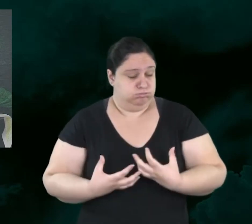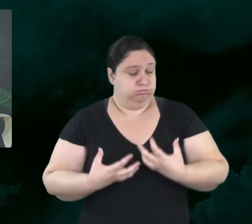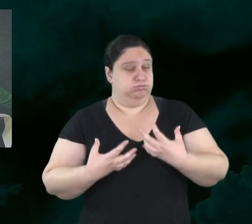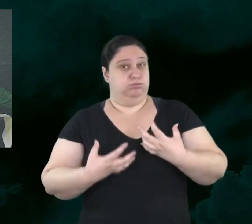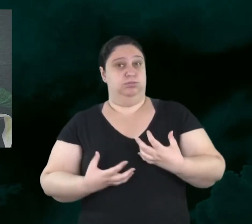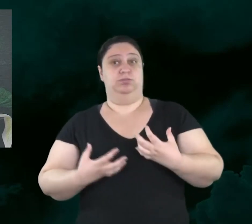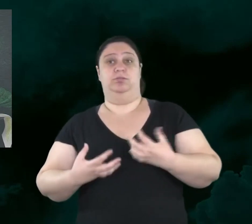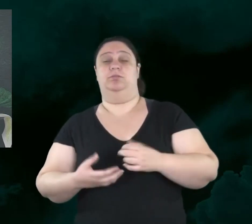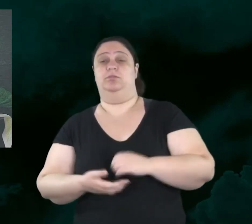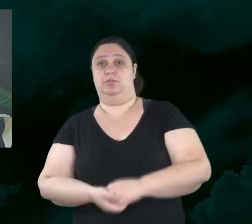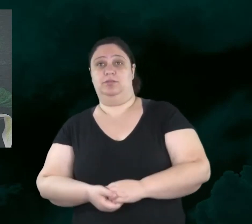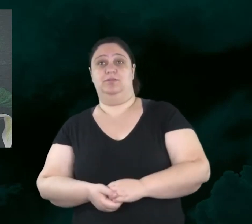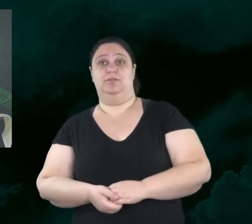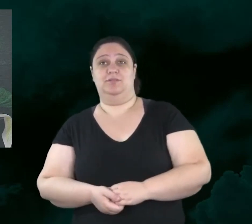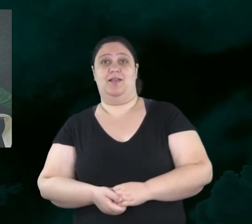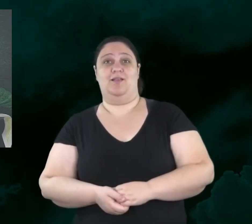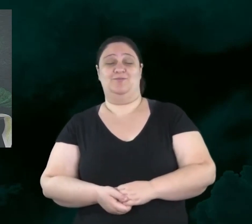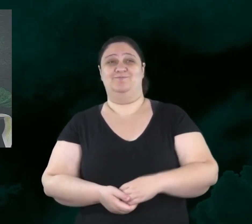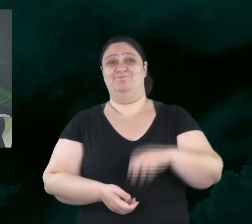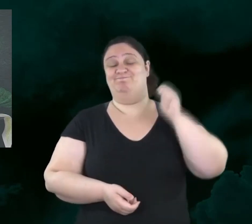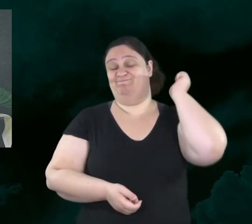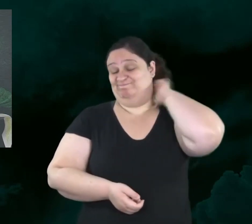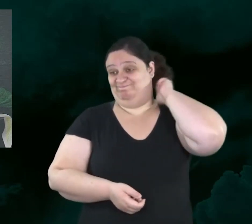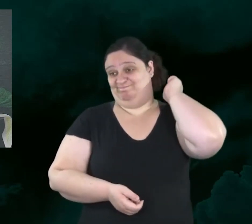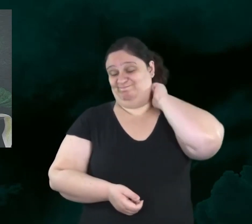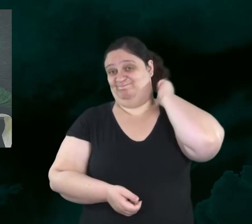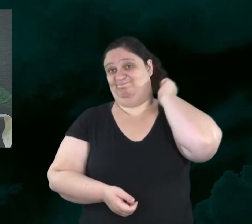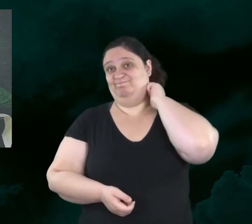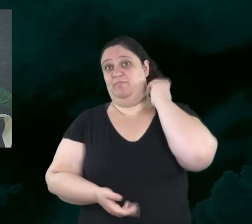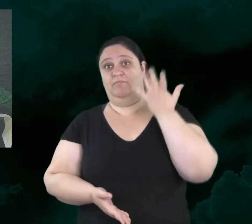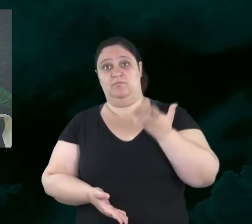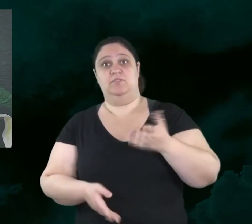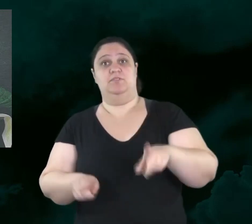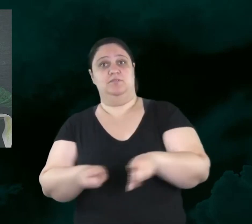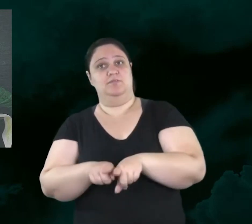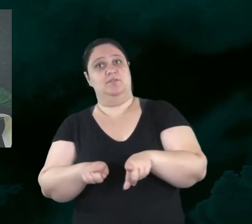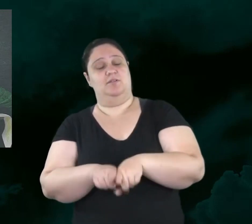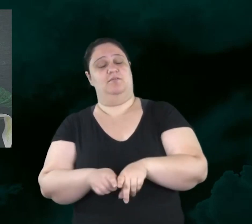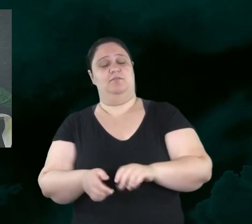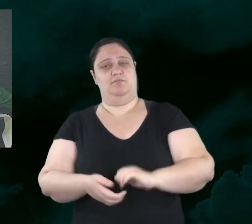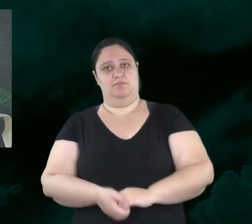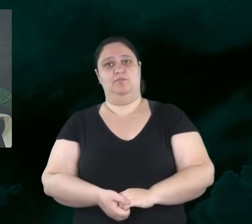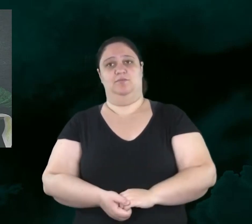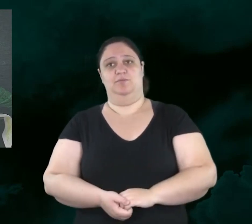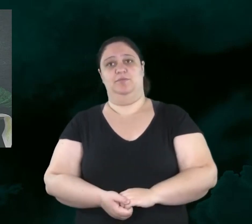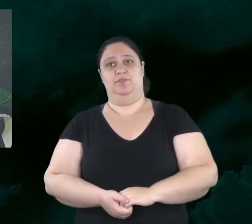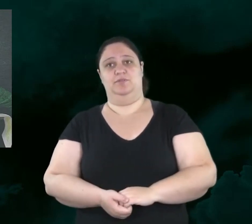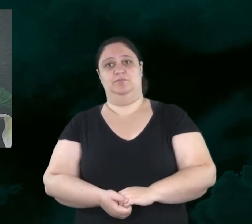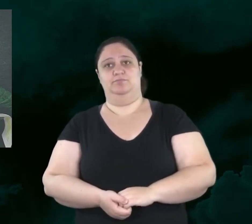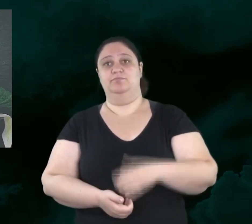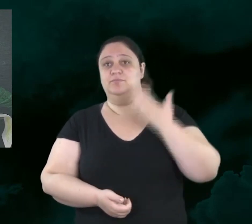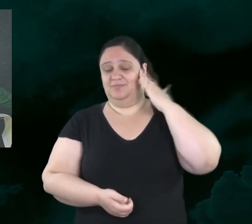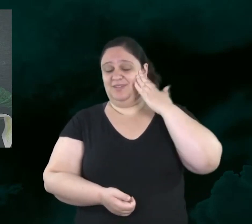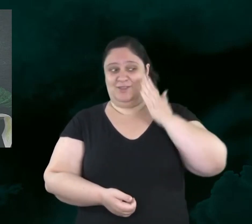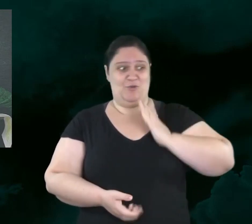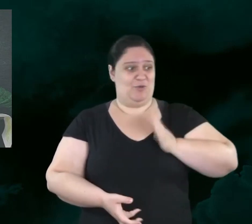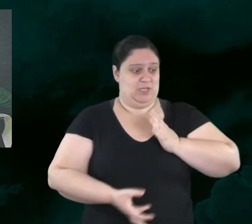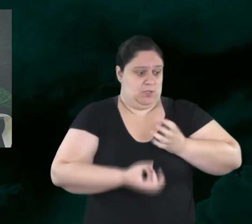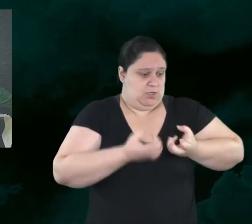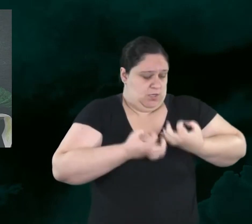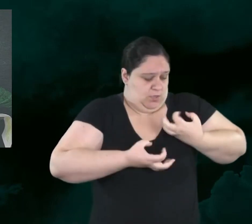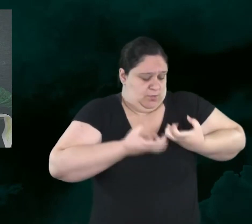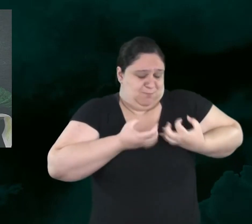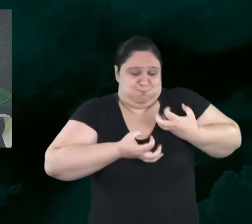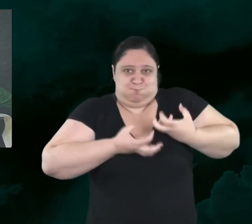aumentou muito o nível de estresse para que os irmãos possam entender aquilo tudo que estava no meu coração.